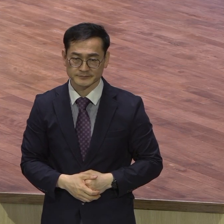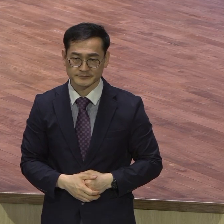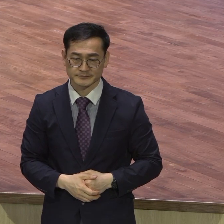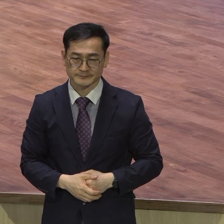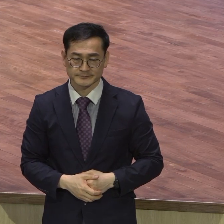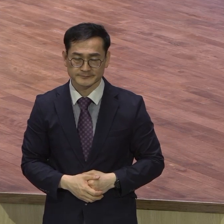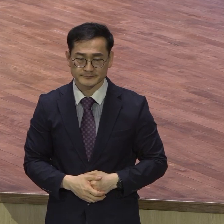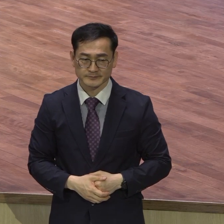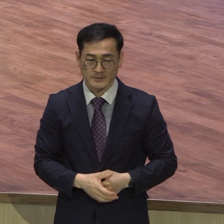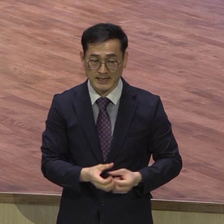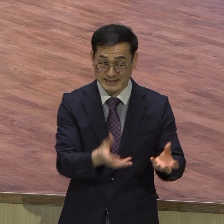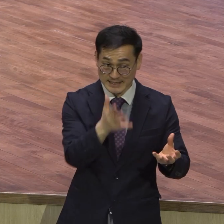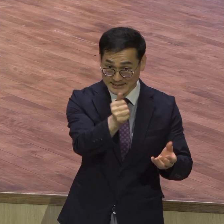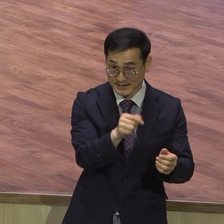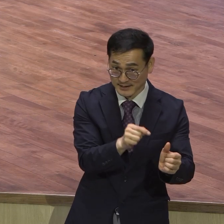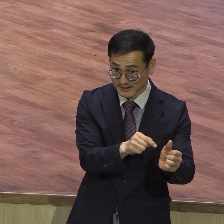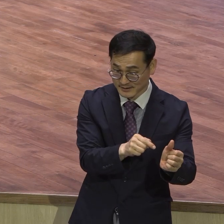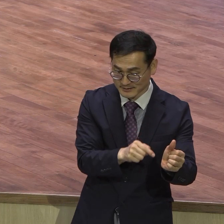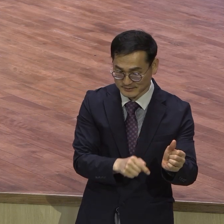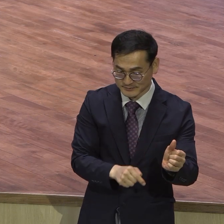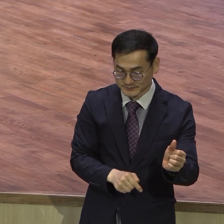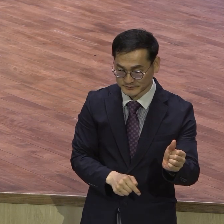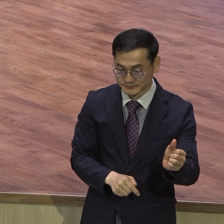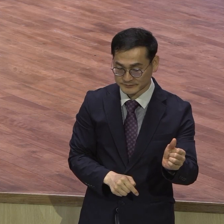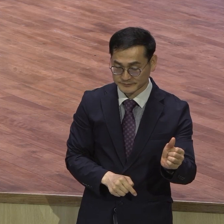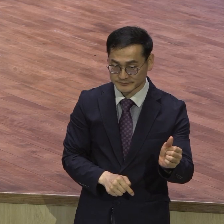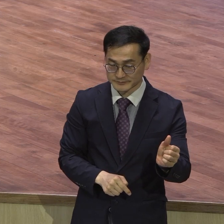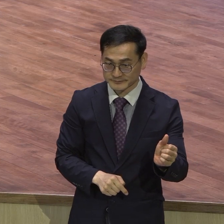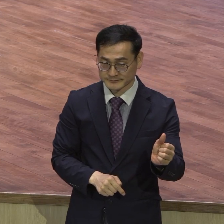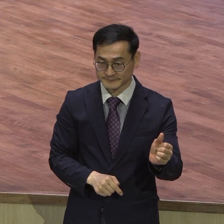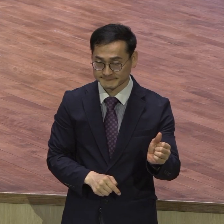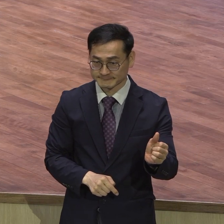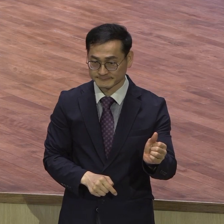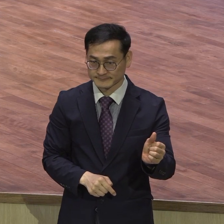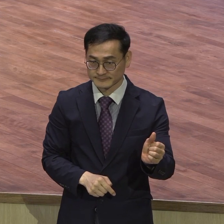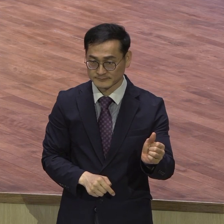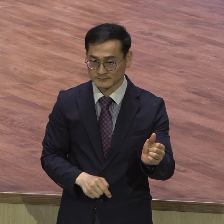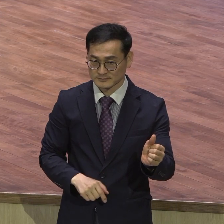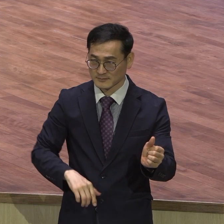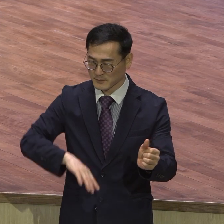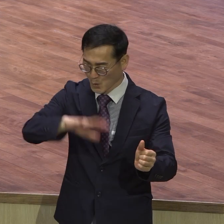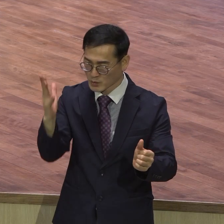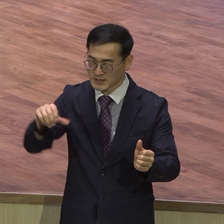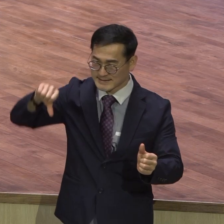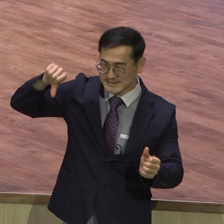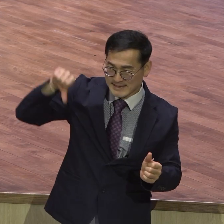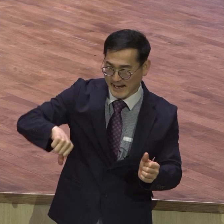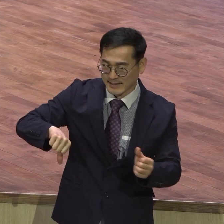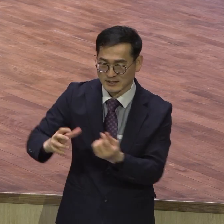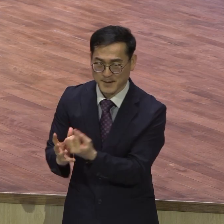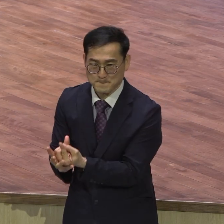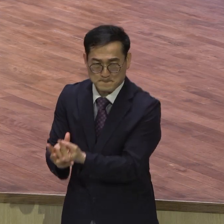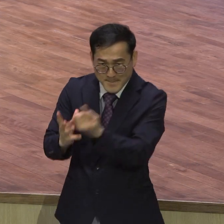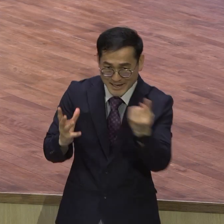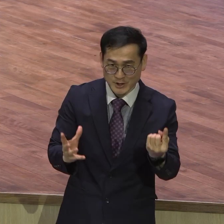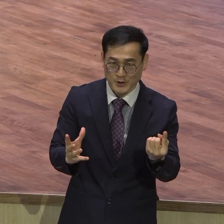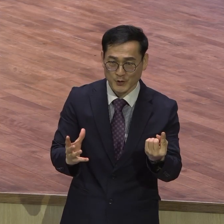제사장이 우리는 다른 능력이 아니다 모든 재앙과 저주에서 빠져나오게 하는